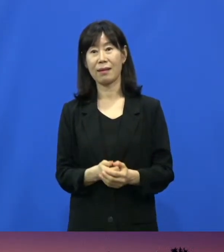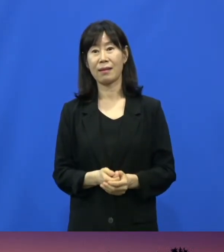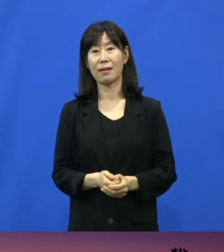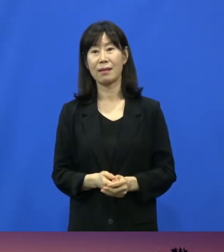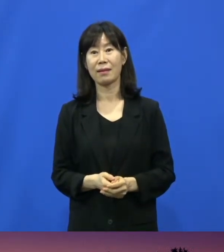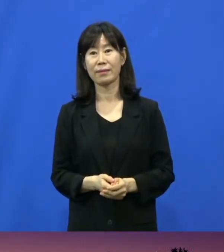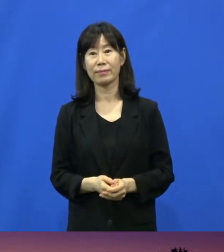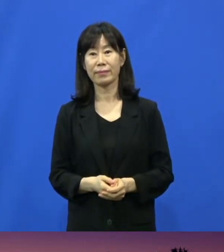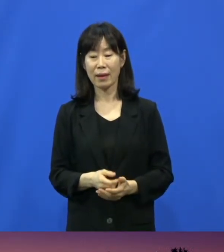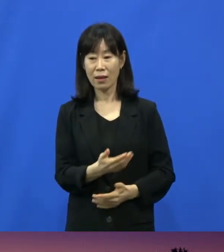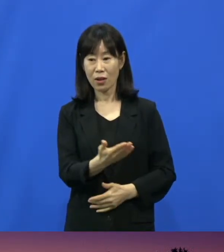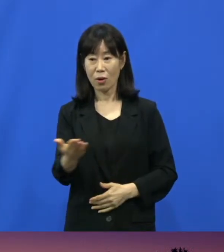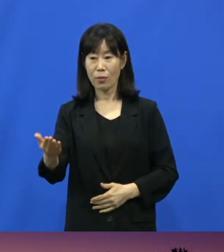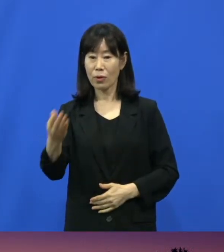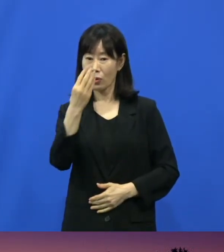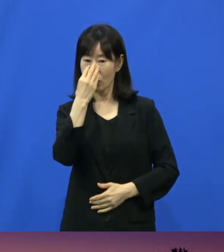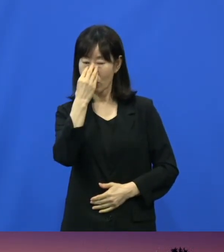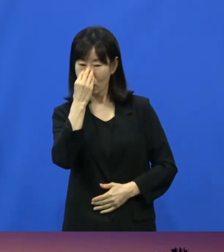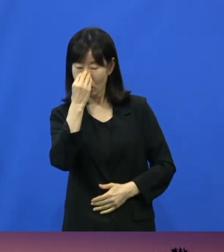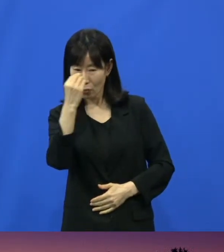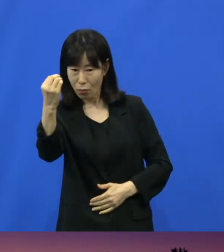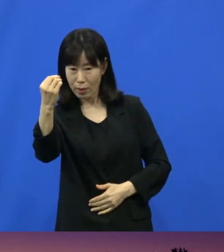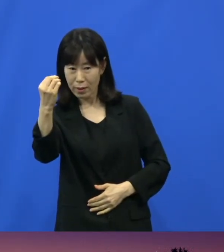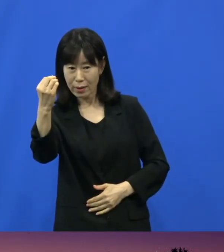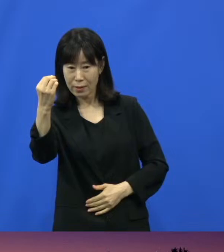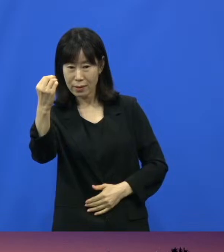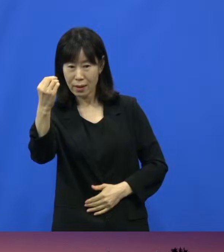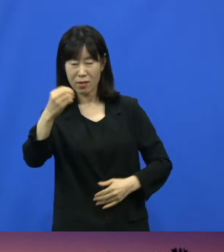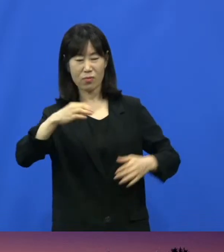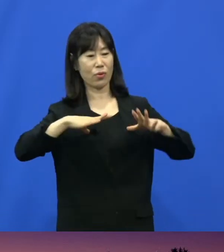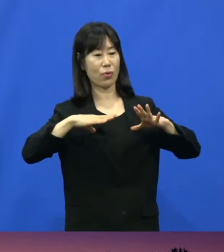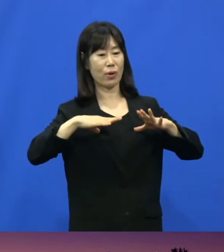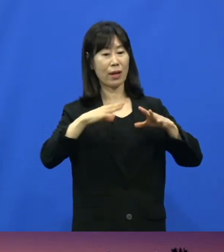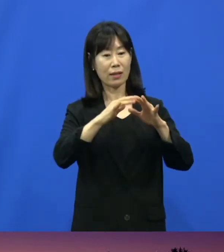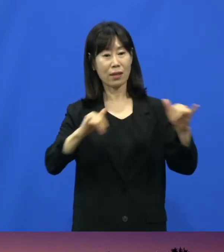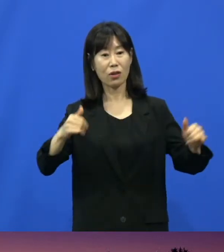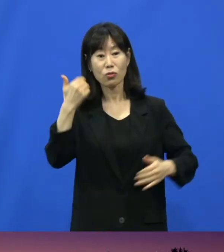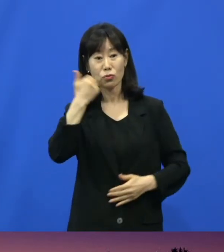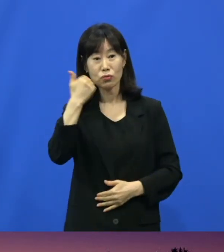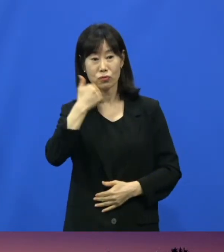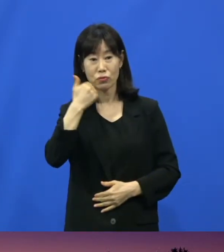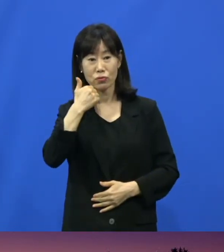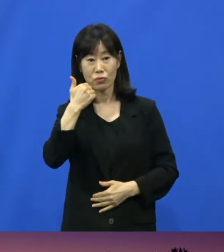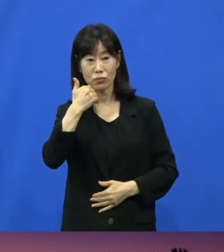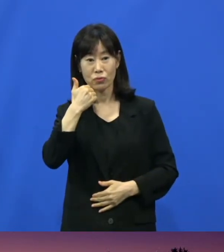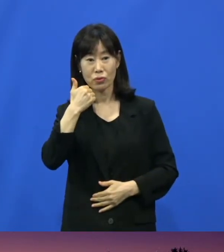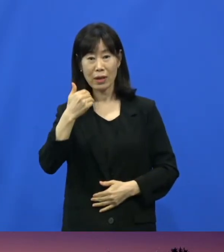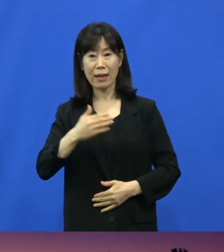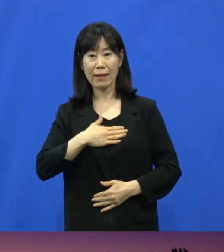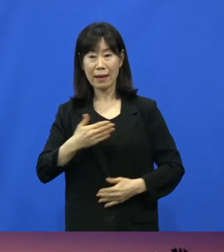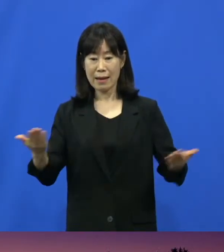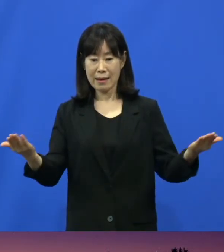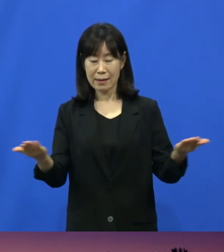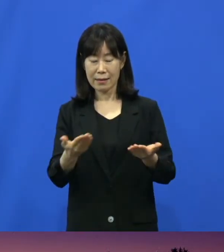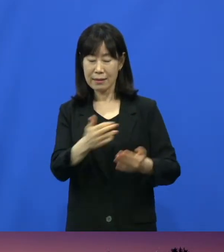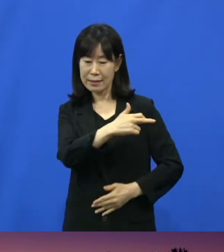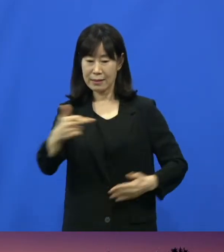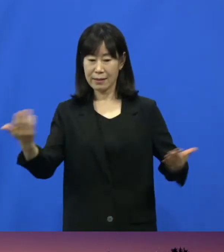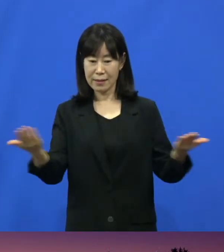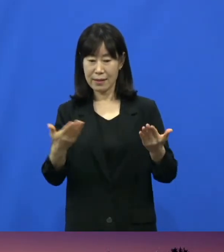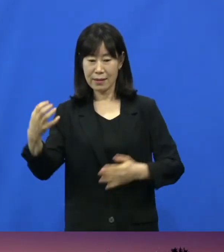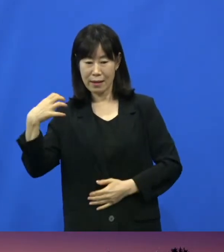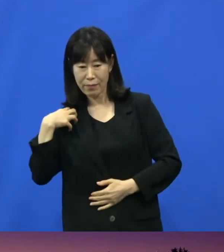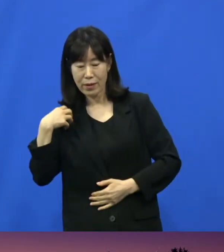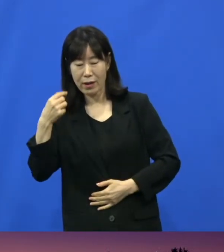그러면 이 교만한 자, 오만한 자는 누구를 말하는 거죠? 그 뒤에 나와요. 내가 큰 일과 감당하지 못할 놀라운